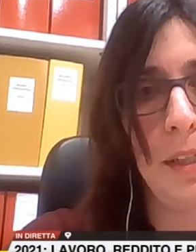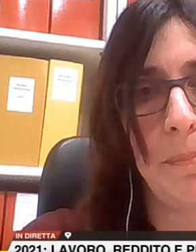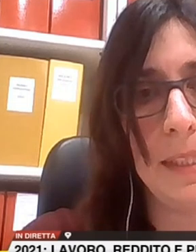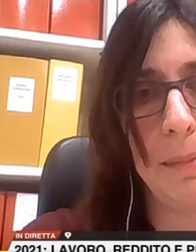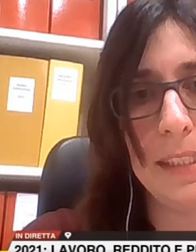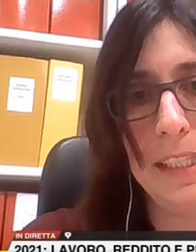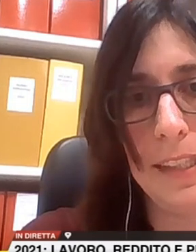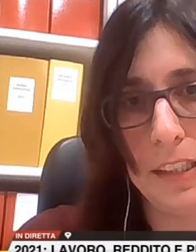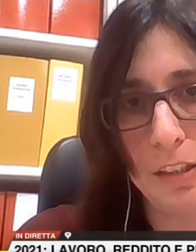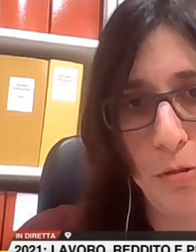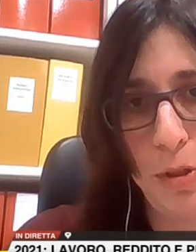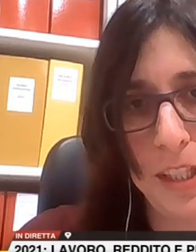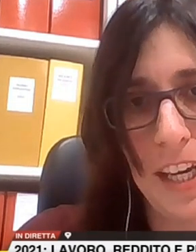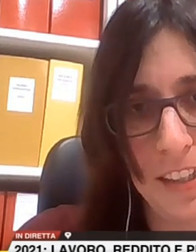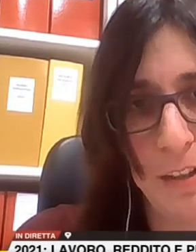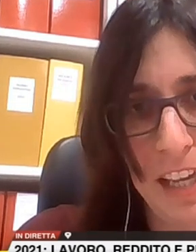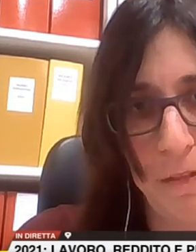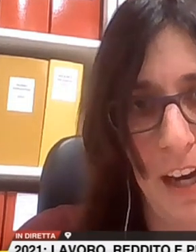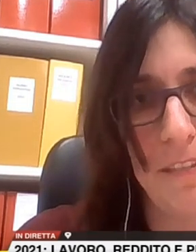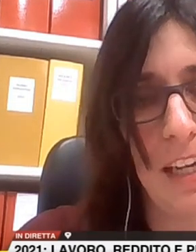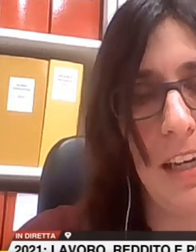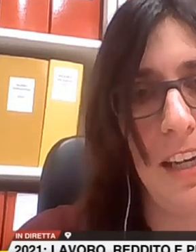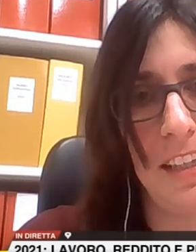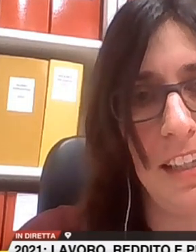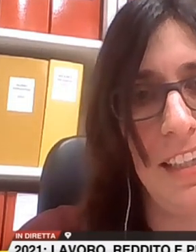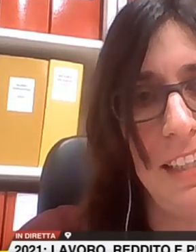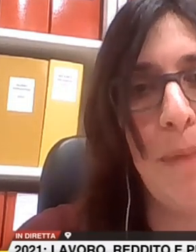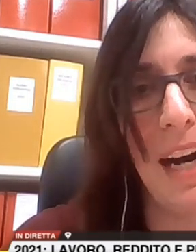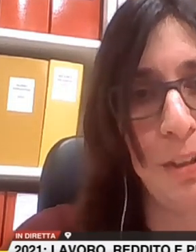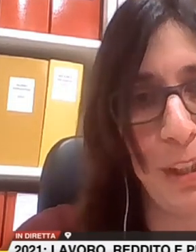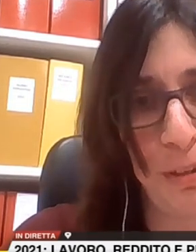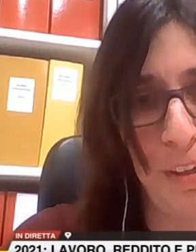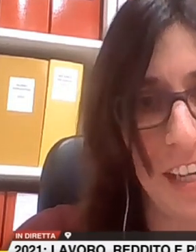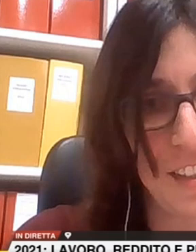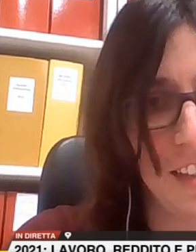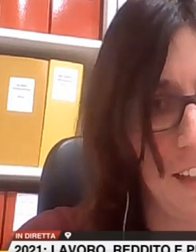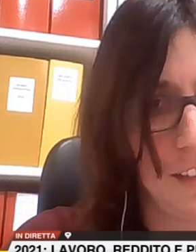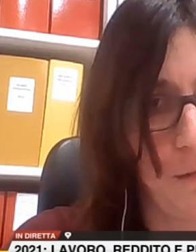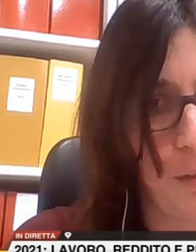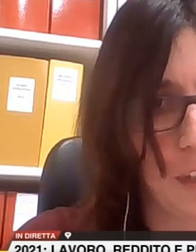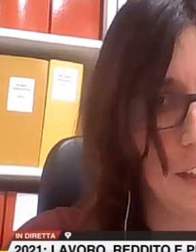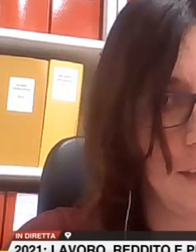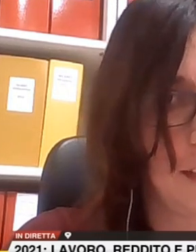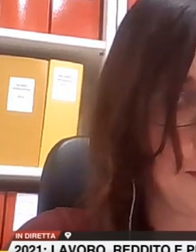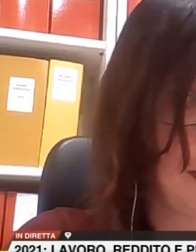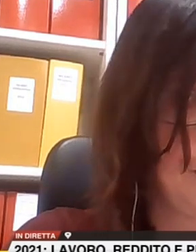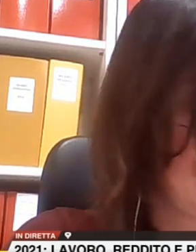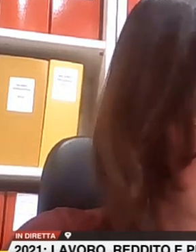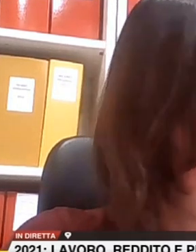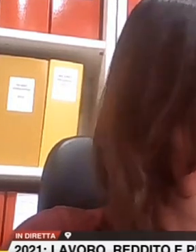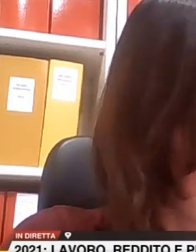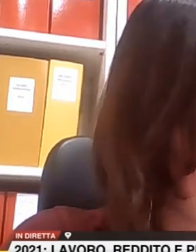cui praticamente Hitler si suicida, lei fa il bagno dentro la vasca del Führer nel Terzo